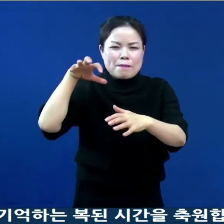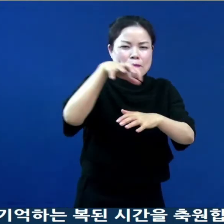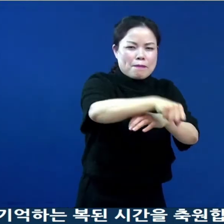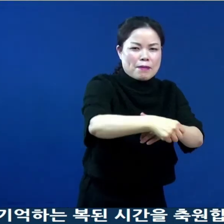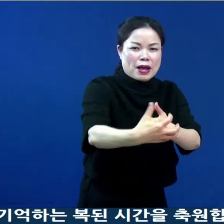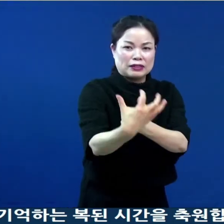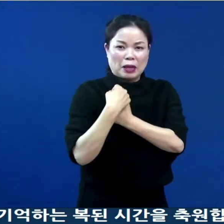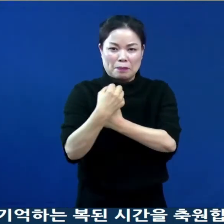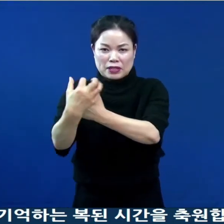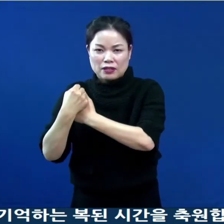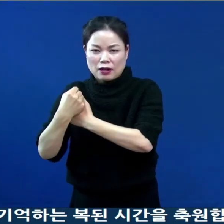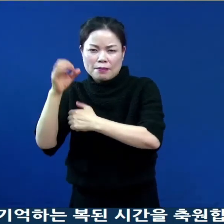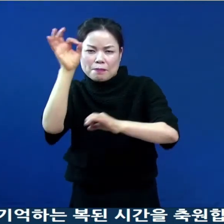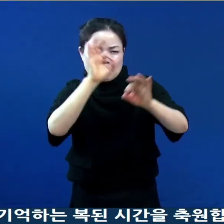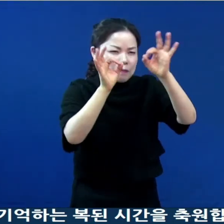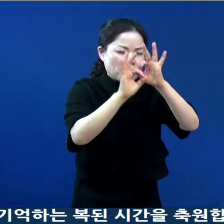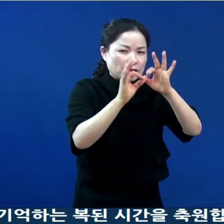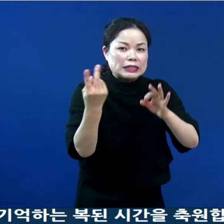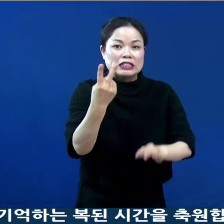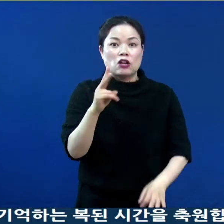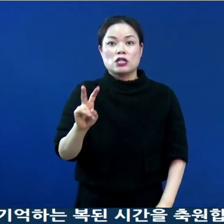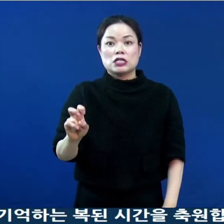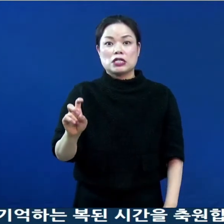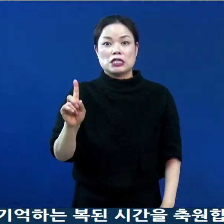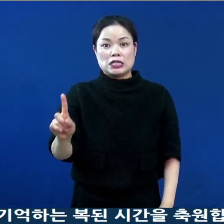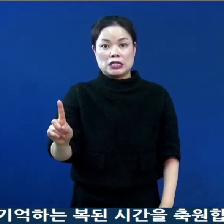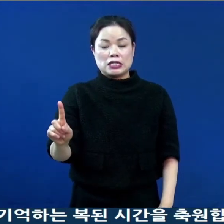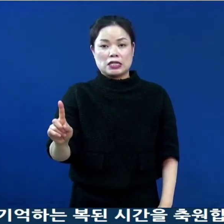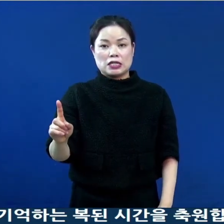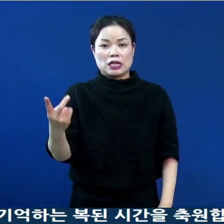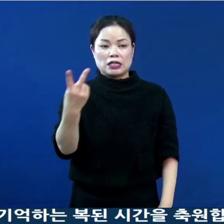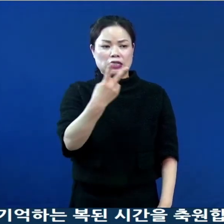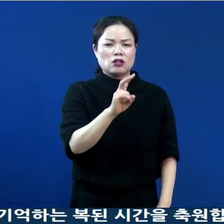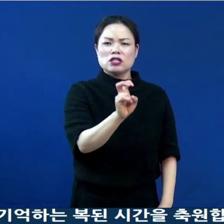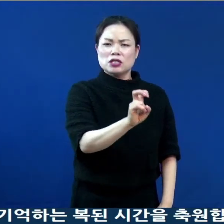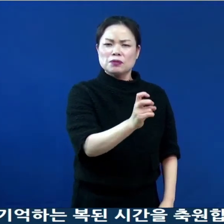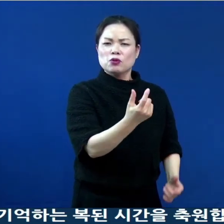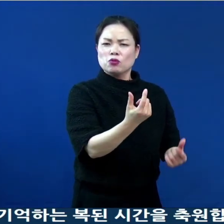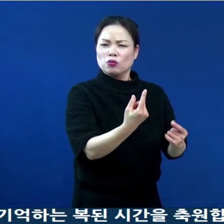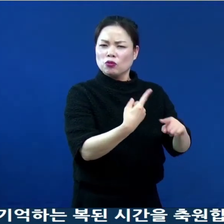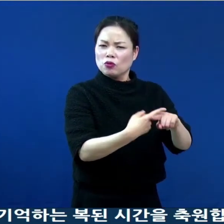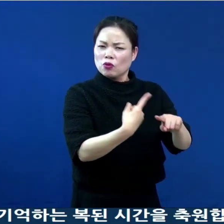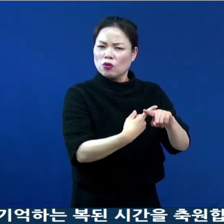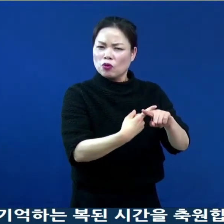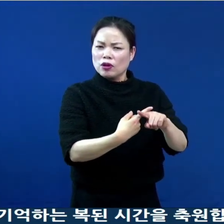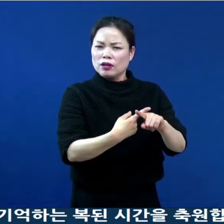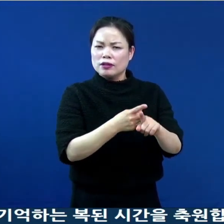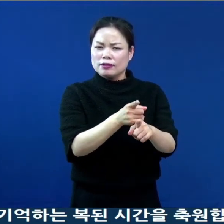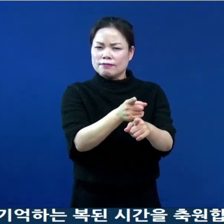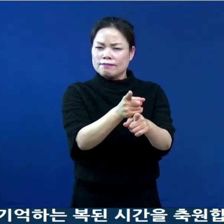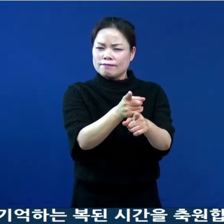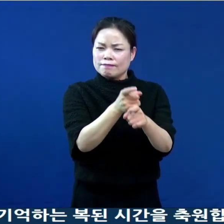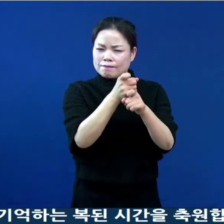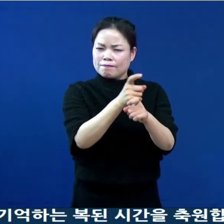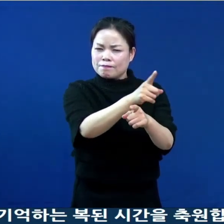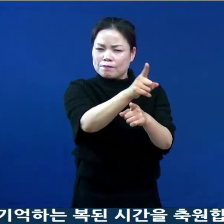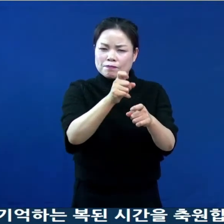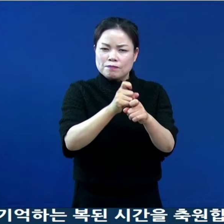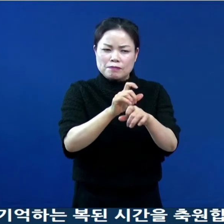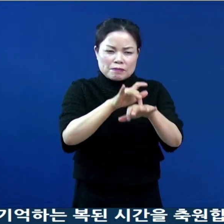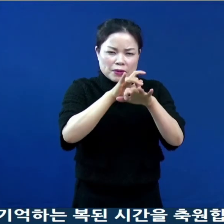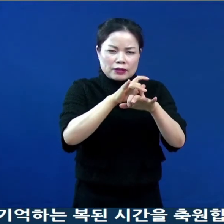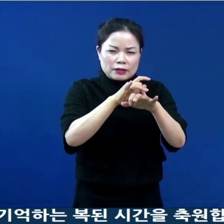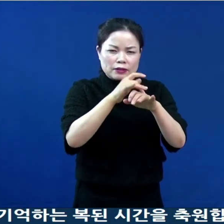자를 찾나니. 2021년도 2020년과 마찬가지로 대적 마귀가 우는